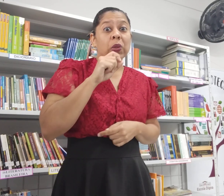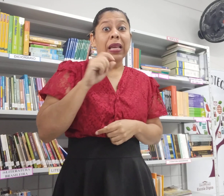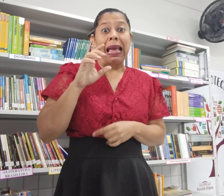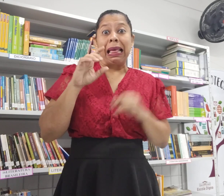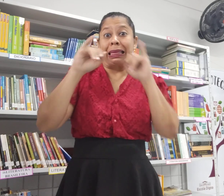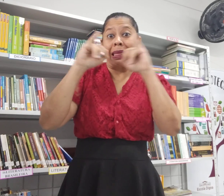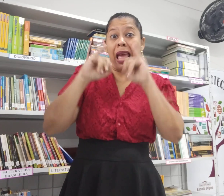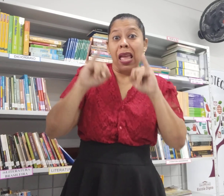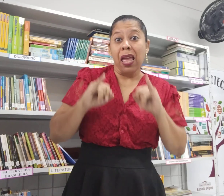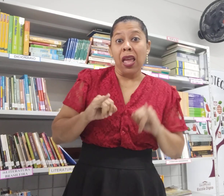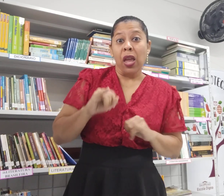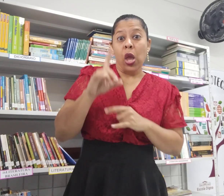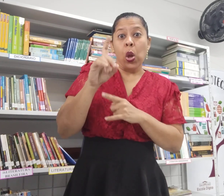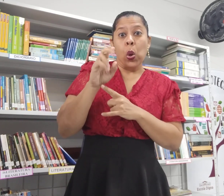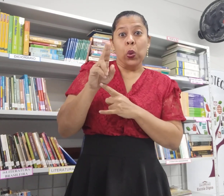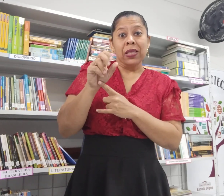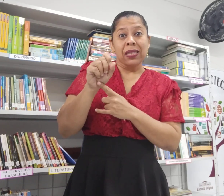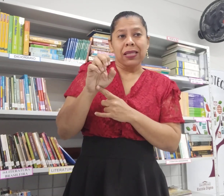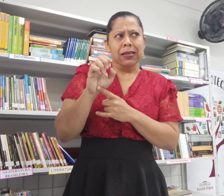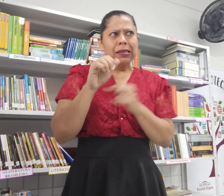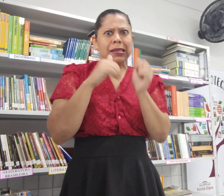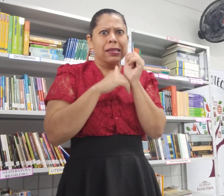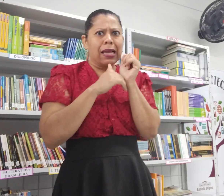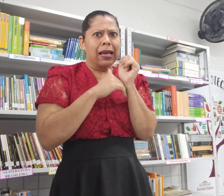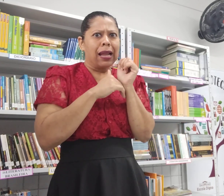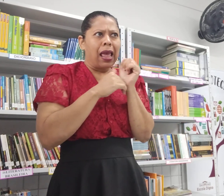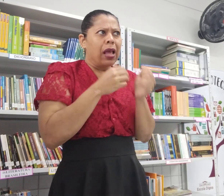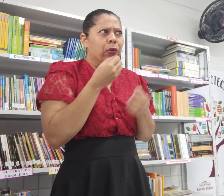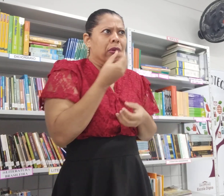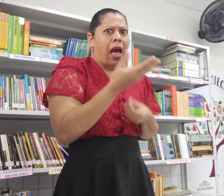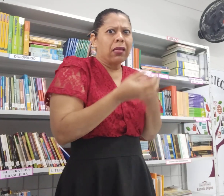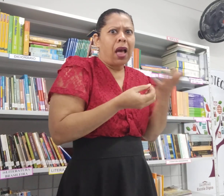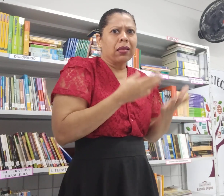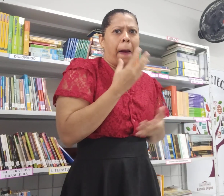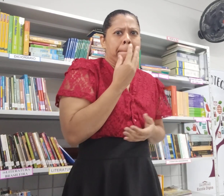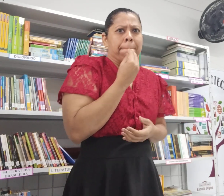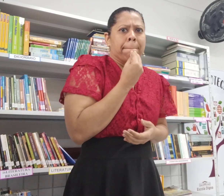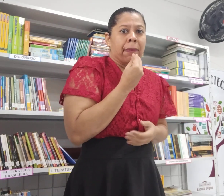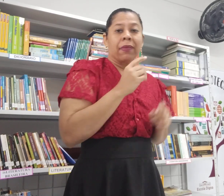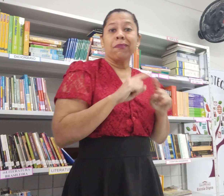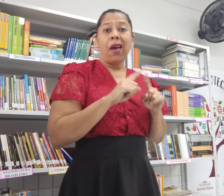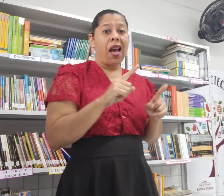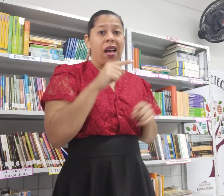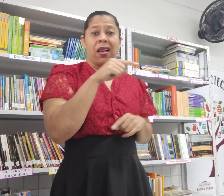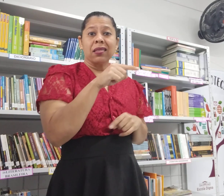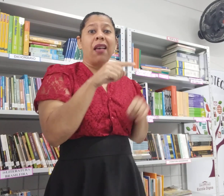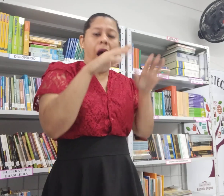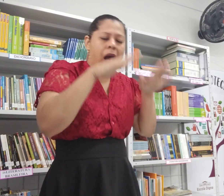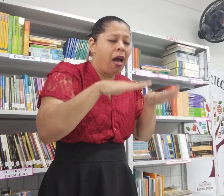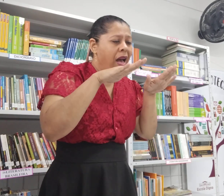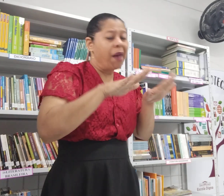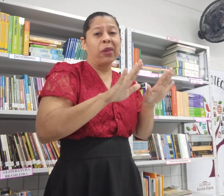eram adorados por conta disso. Porém, não tinham direito à educação, não eram educados